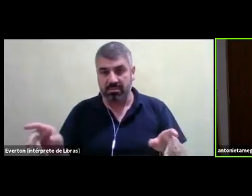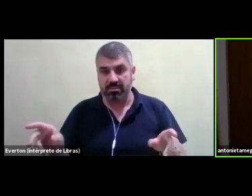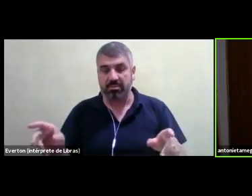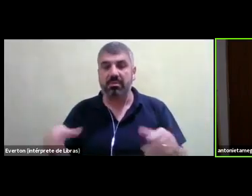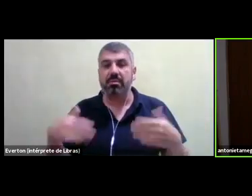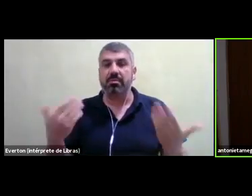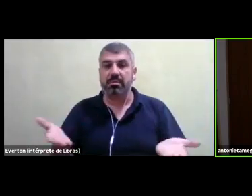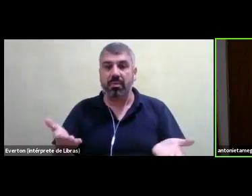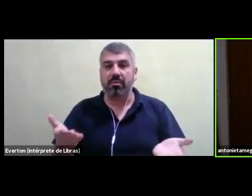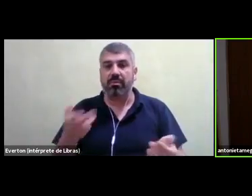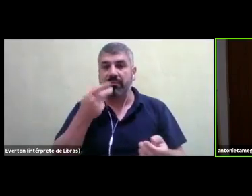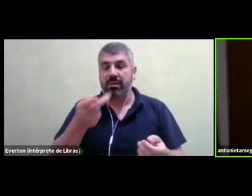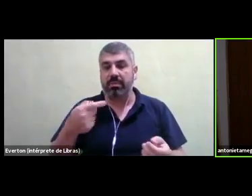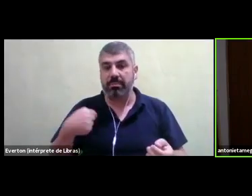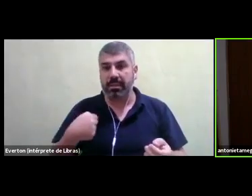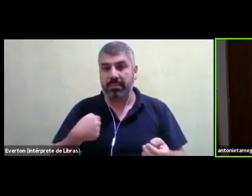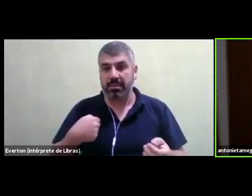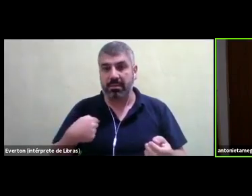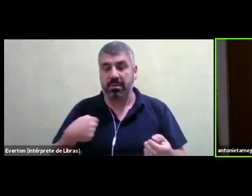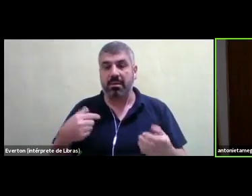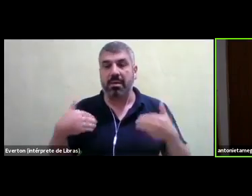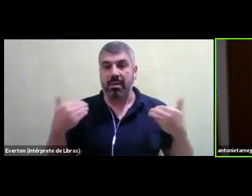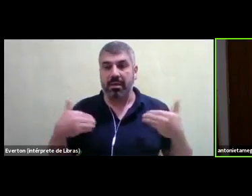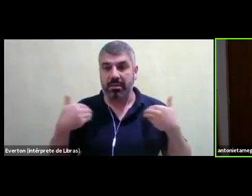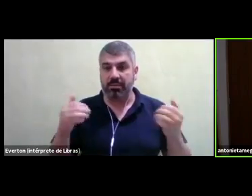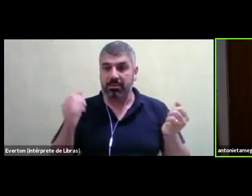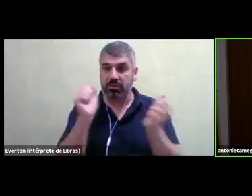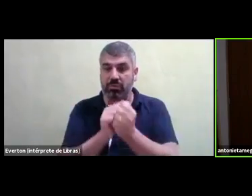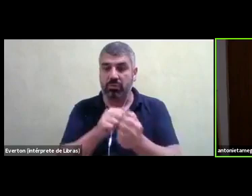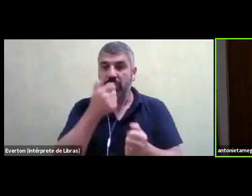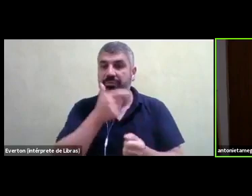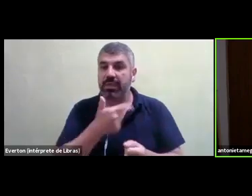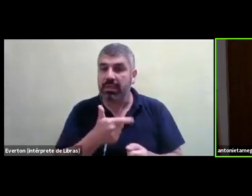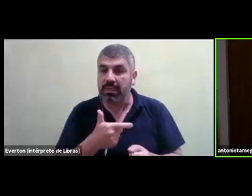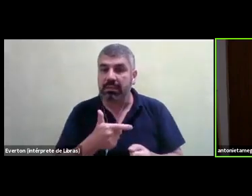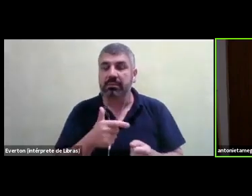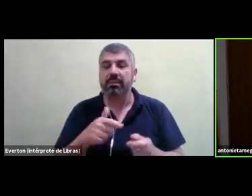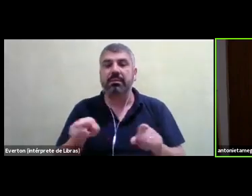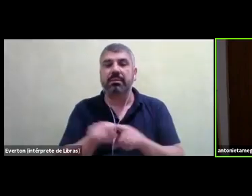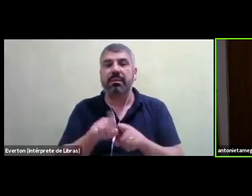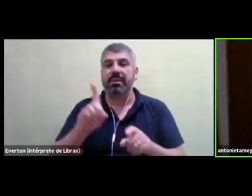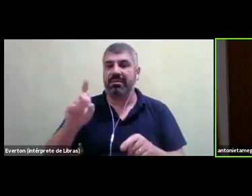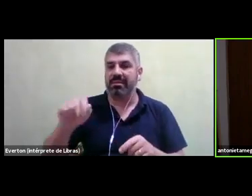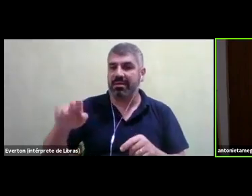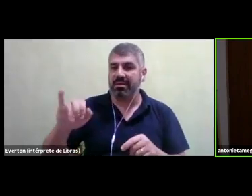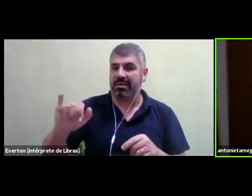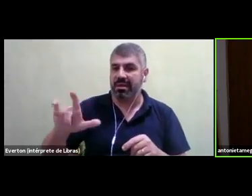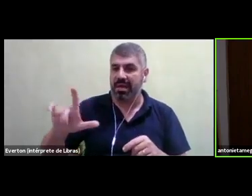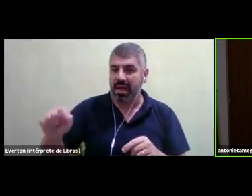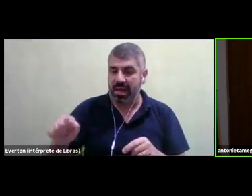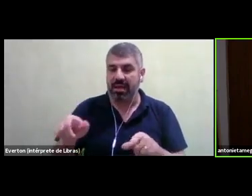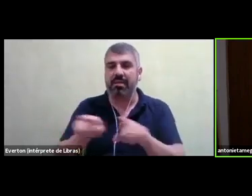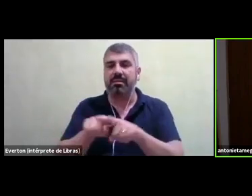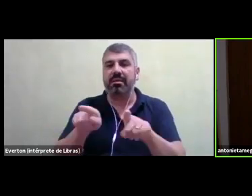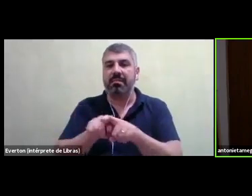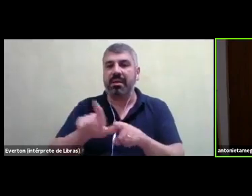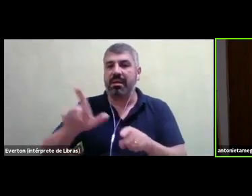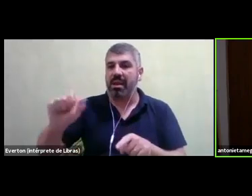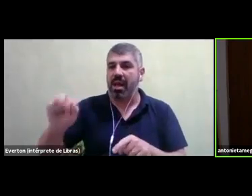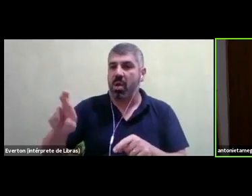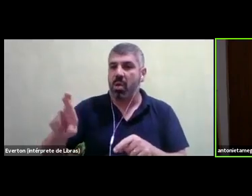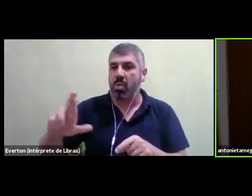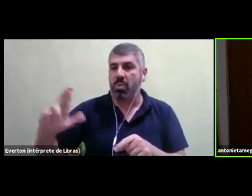dizer para mim que é uma alegria estar aqui hoje junto com a Fernanda, com a Daniela Vieira e com a Laura Fortes, que